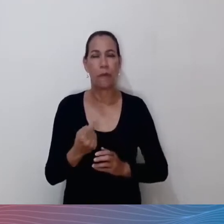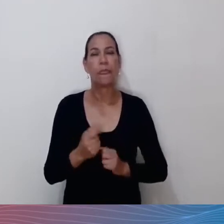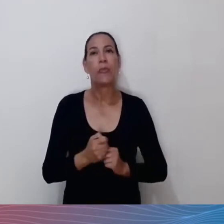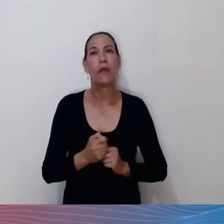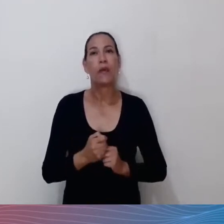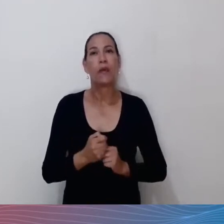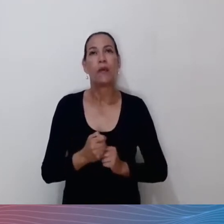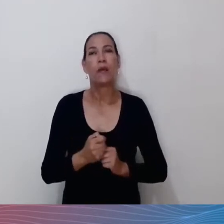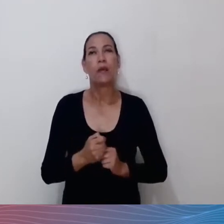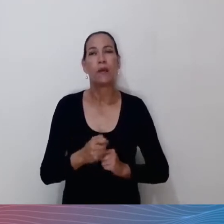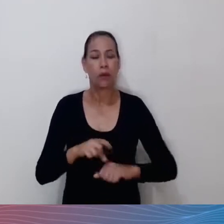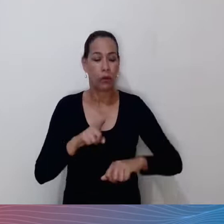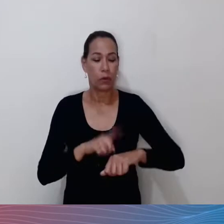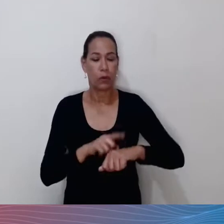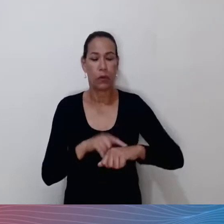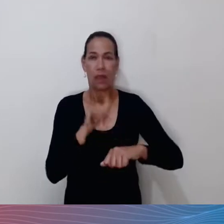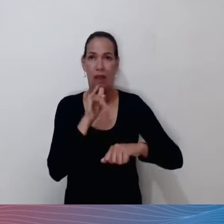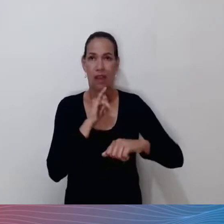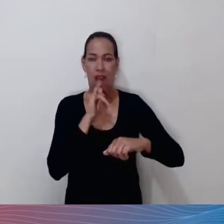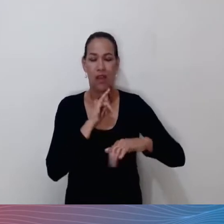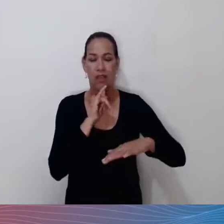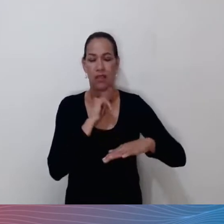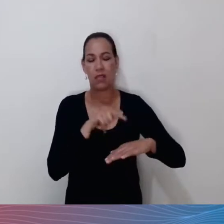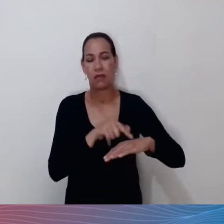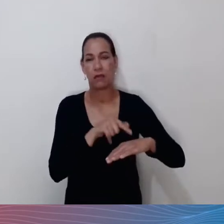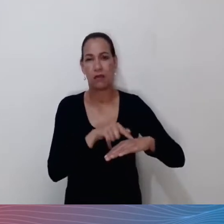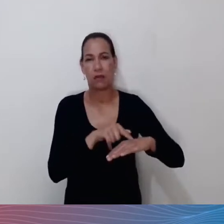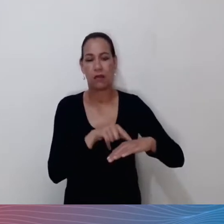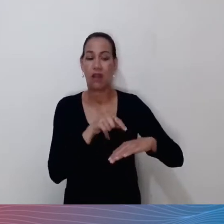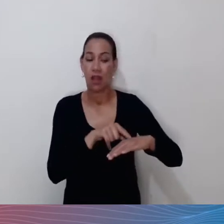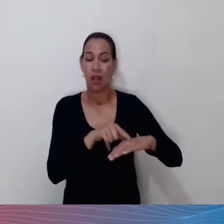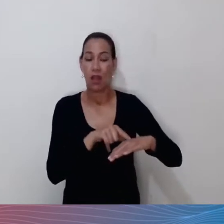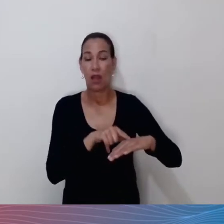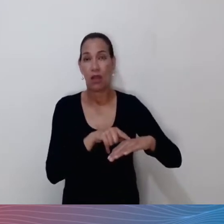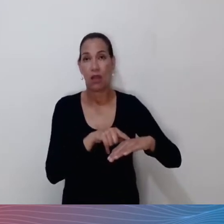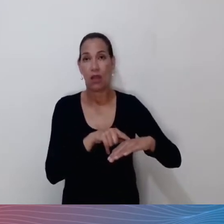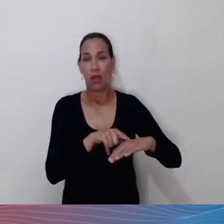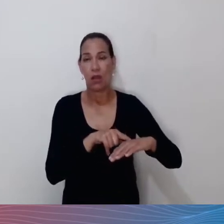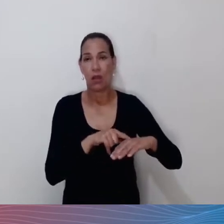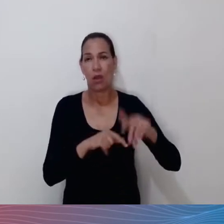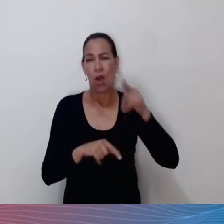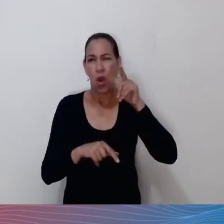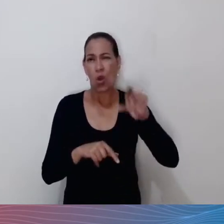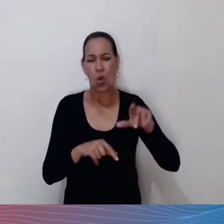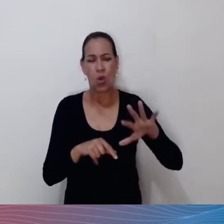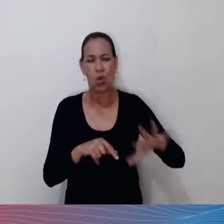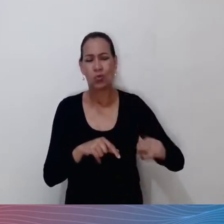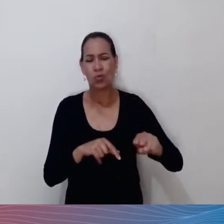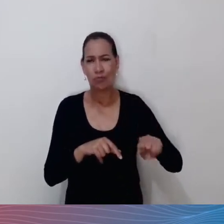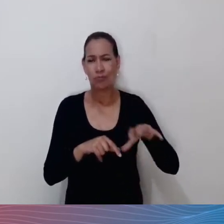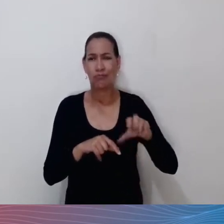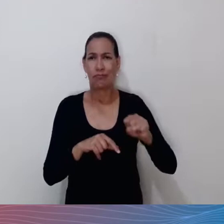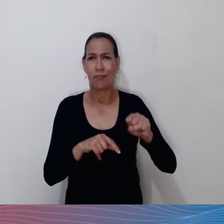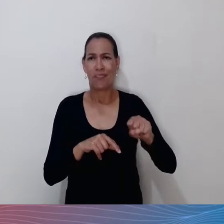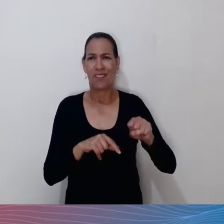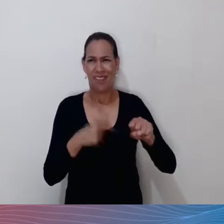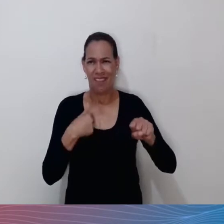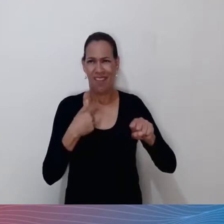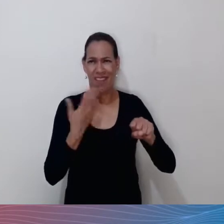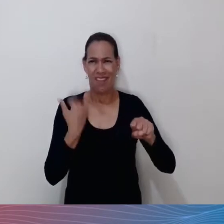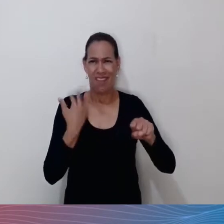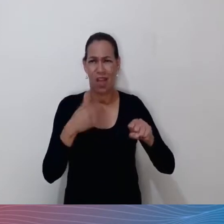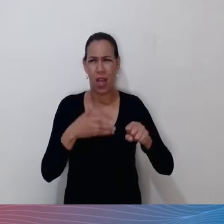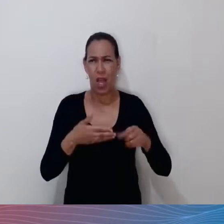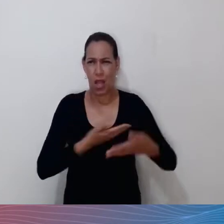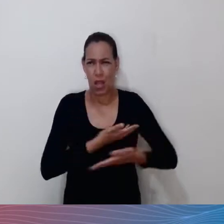tem a habilidade de agarrar coisas. Quando eu nasci, quando eu era bebê, né, eu não tinha força,